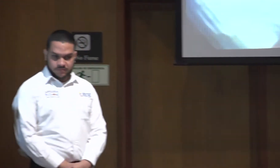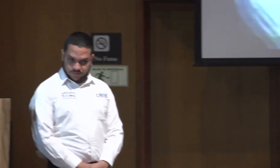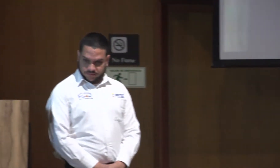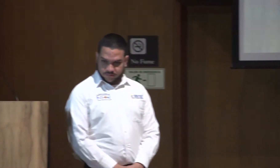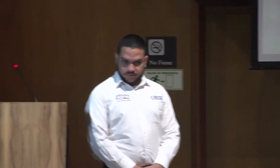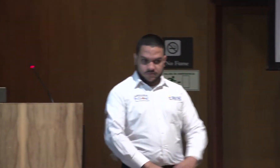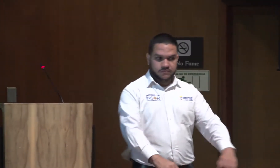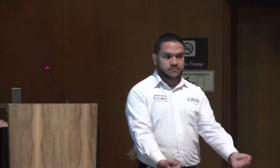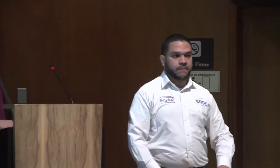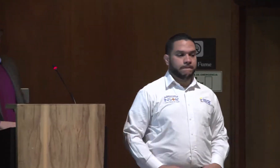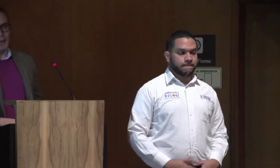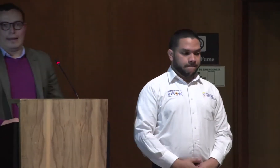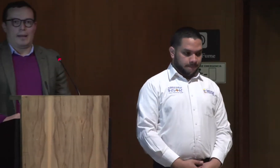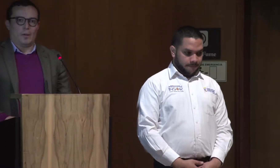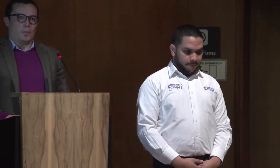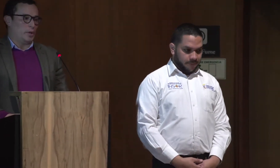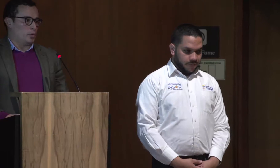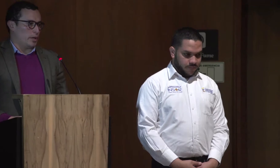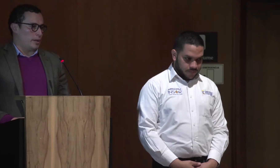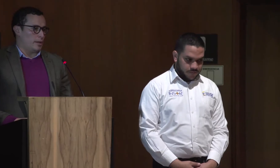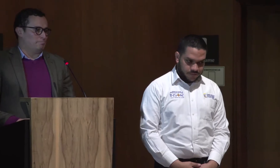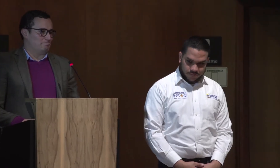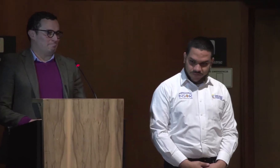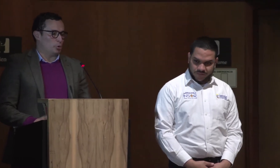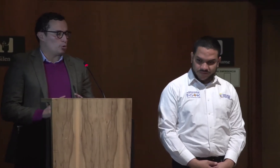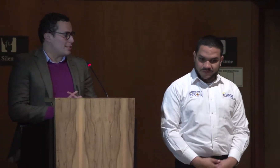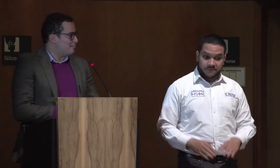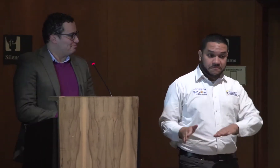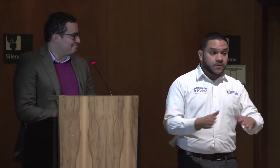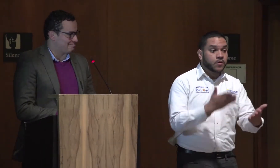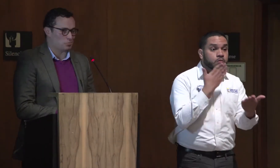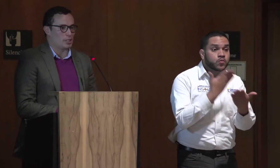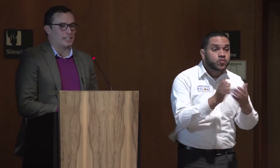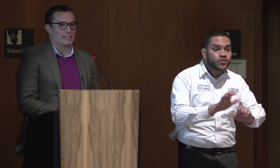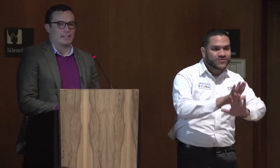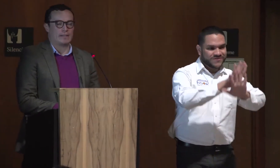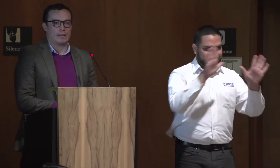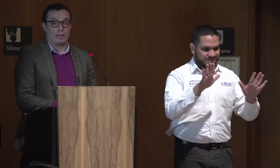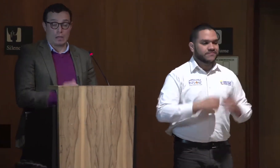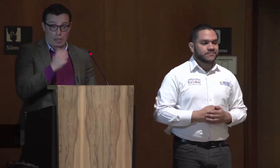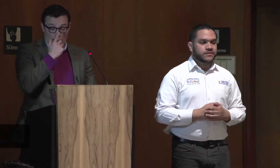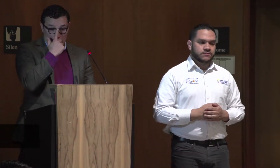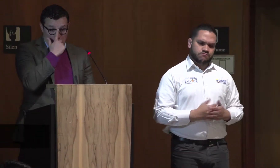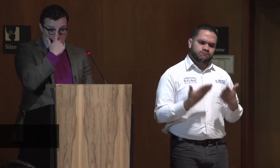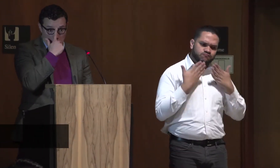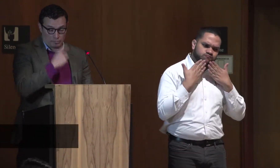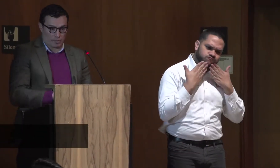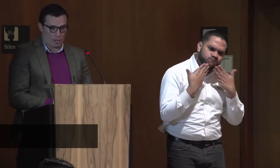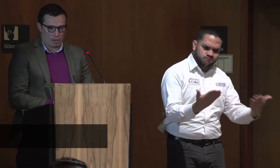Bueno, buenos días. Muchas gracias.